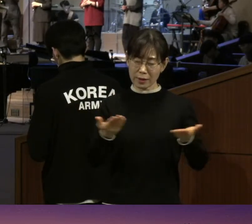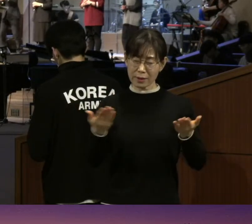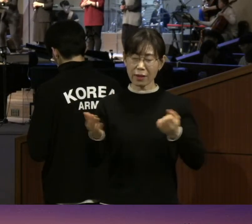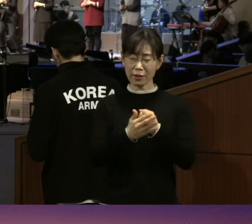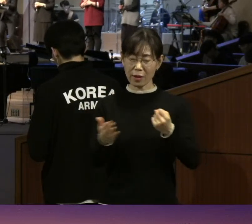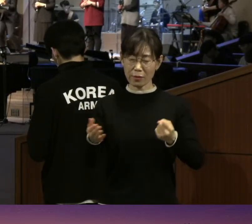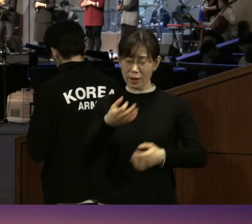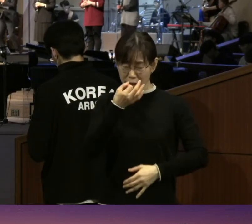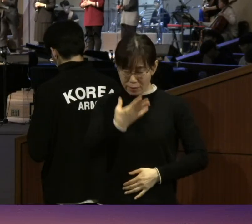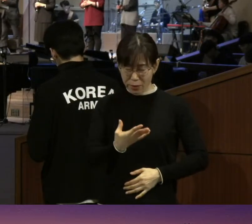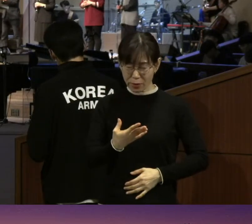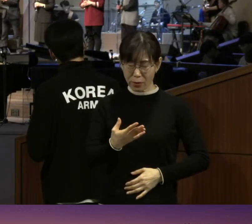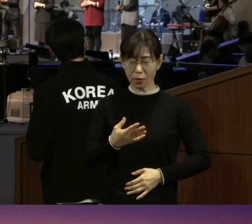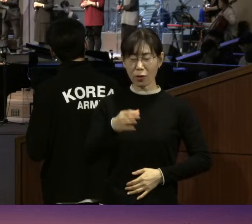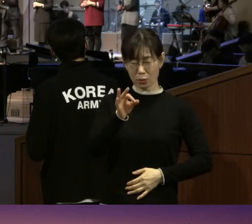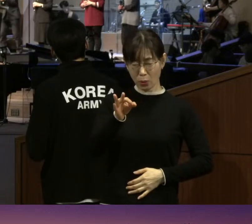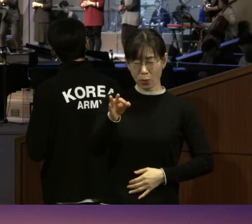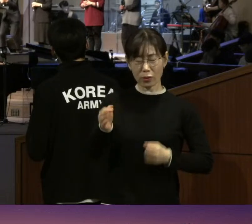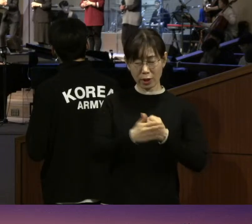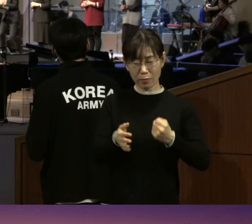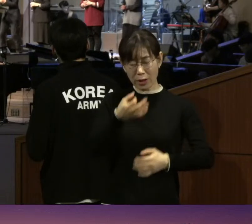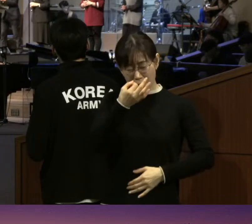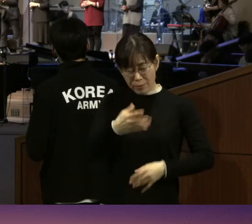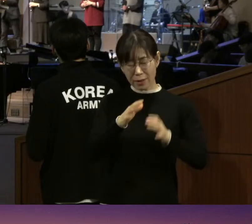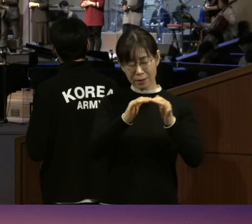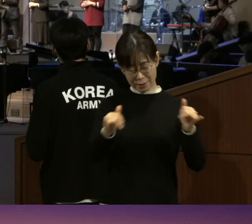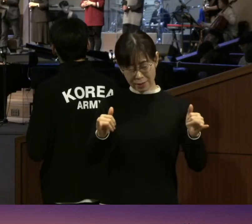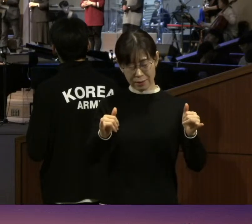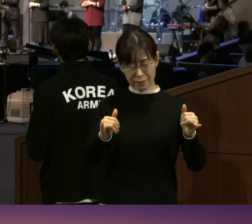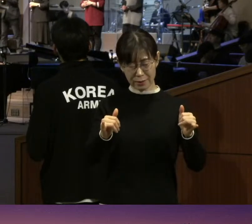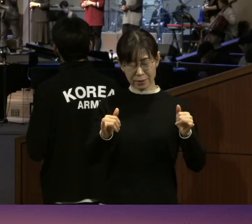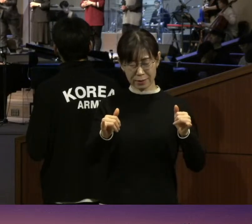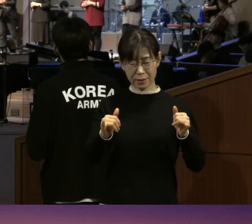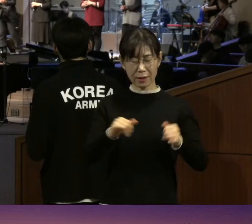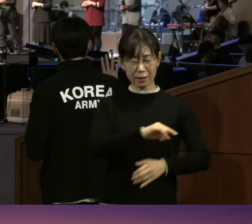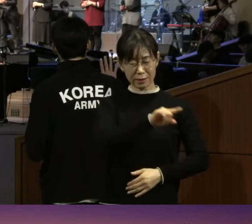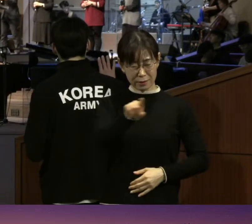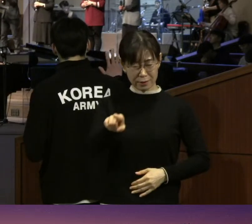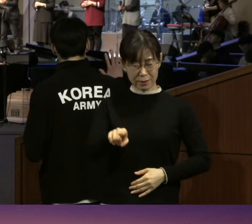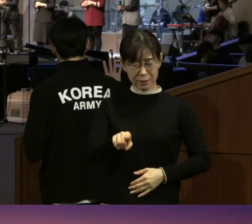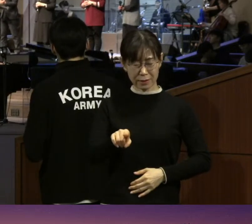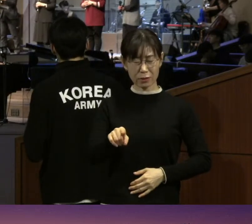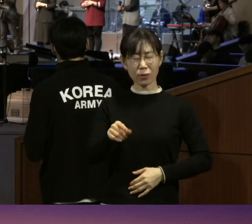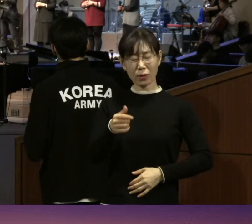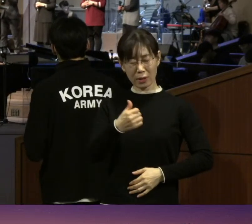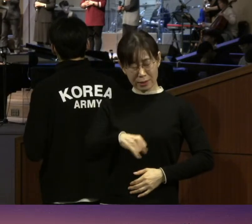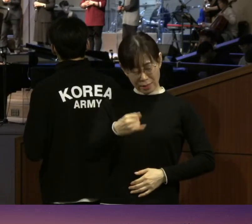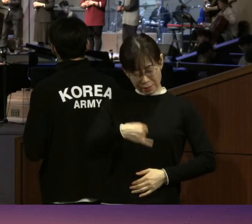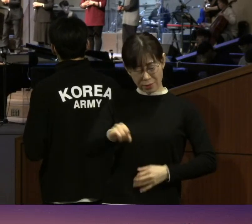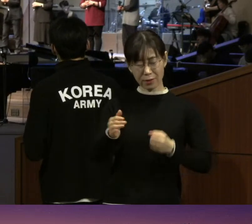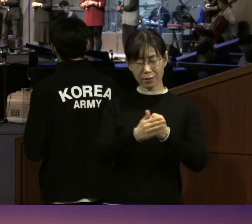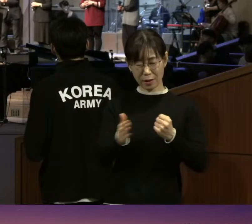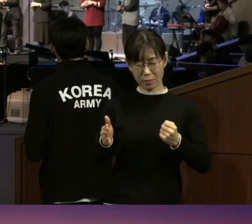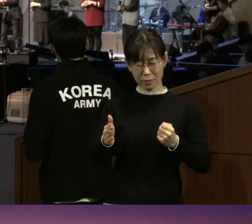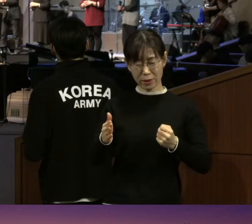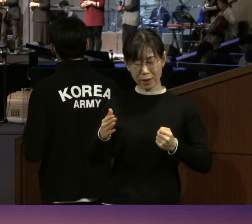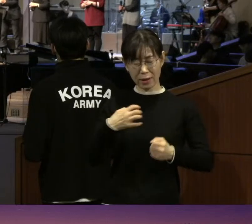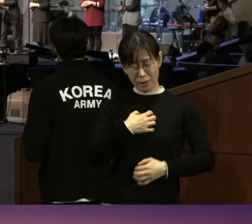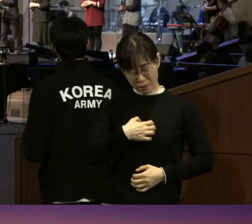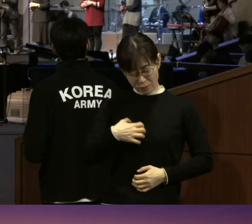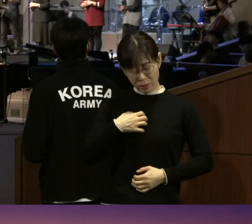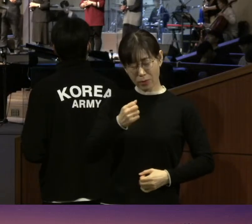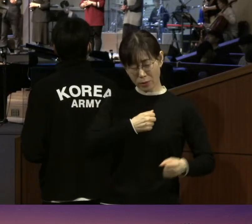이들, 재정의 문을 뚫고 나아가지 못하여 하나님께 눈물을 흘리는 자들, 자녀 때문에 하나님 어찌합니까 고민하는